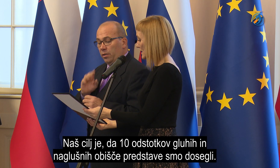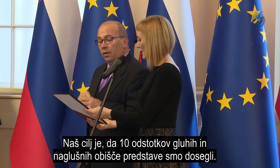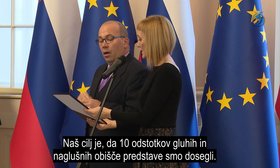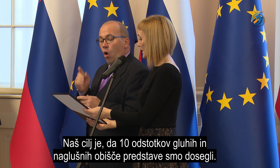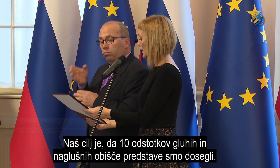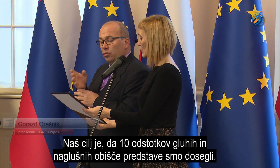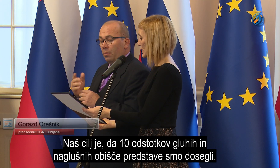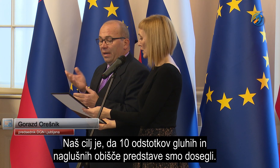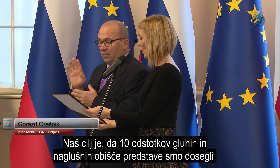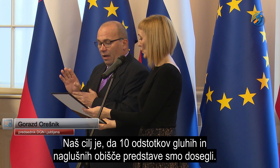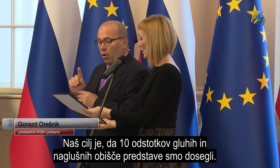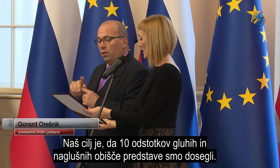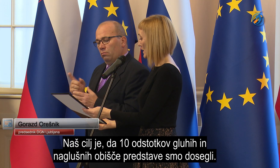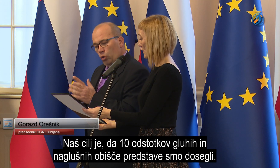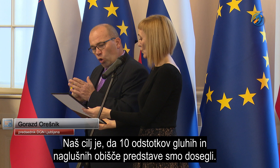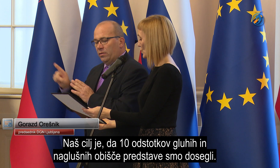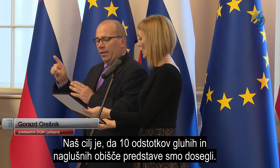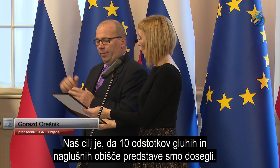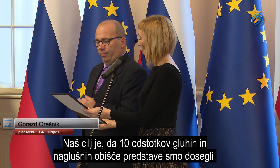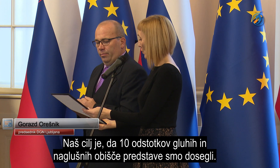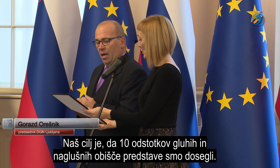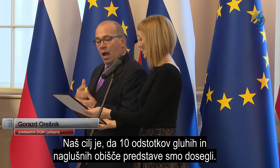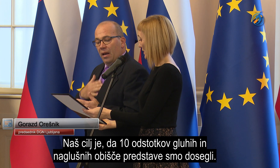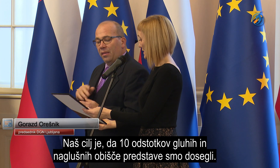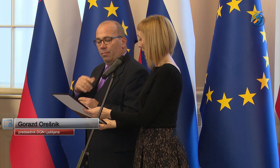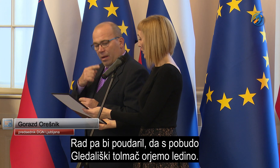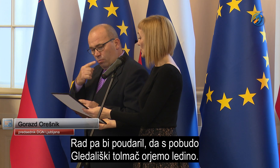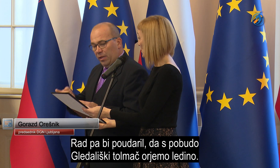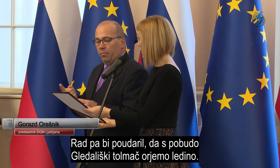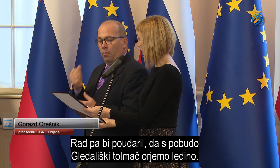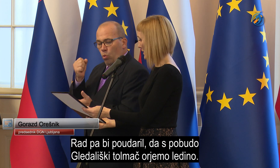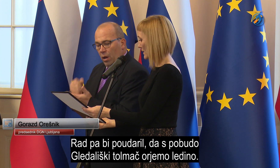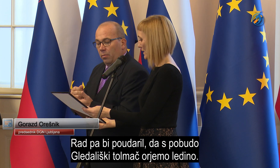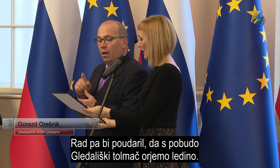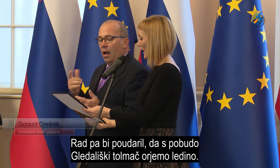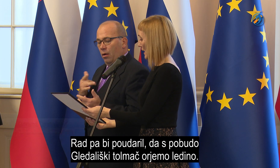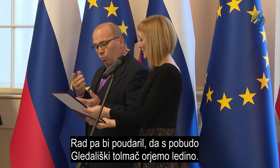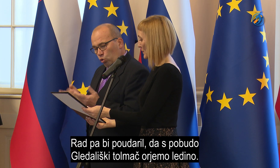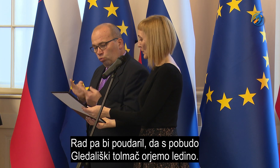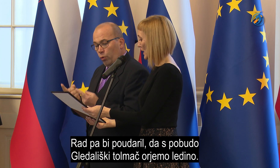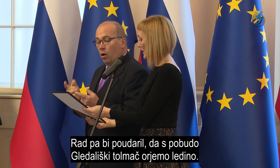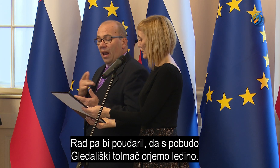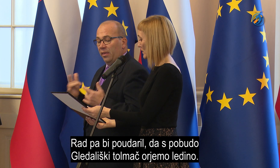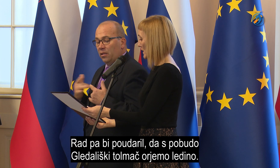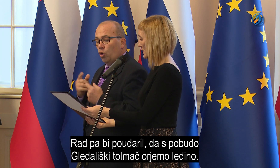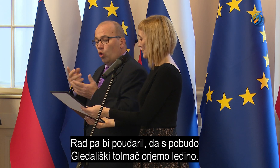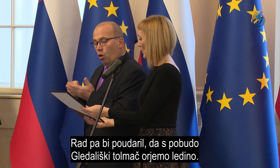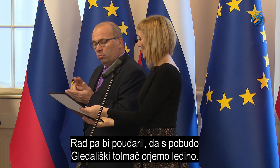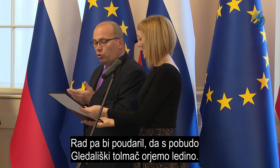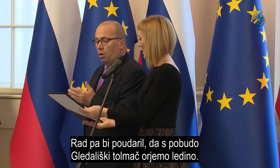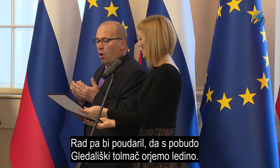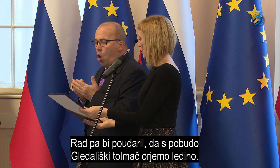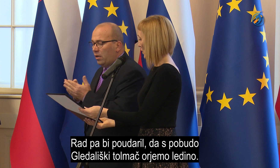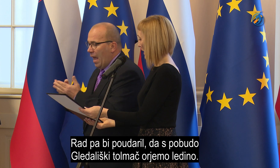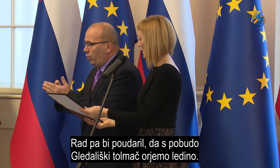Naš cilj, da 10% gluhih in naglušnih obišče predstavo, smo dosegli. Rad pa bi poudaril, da s